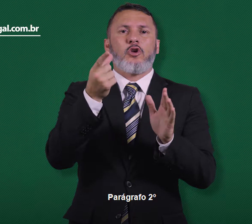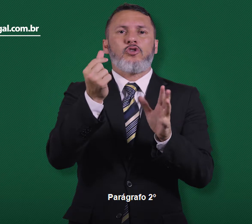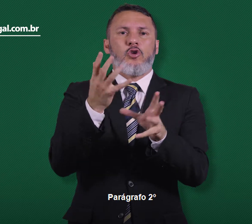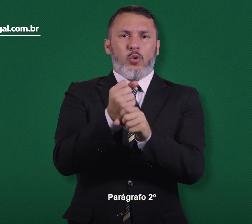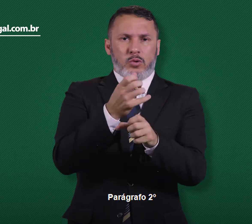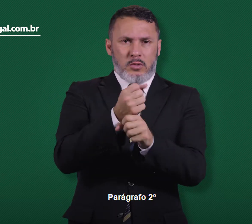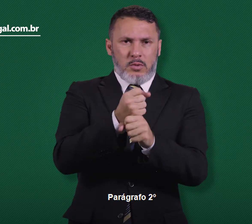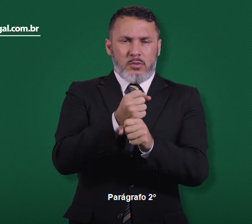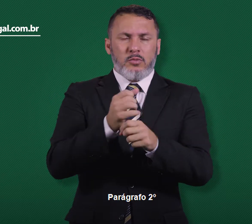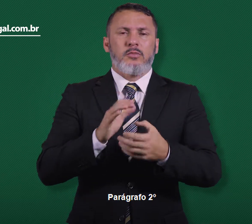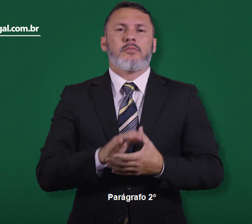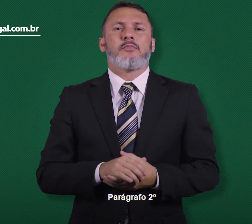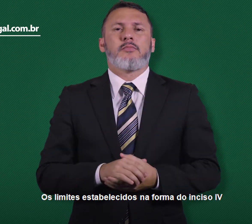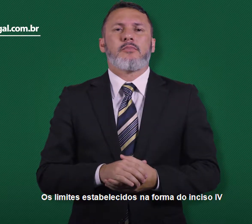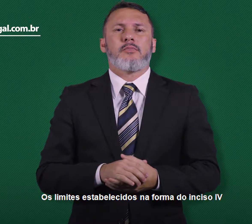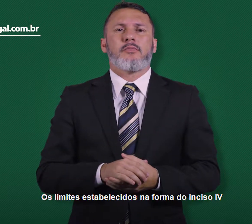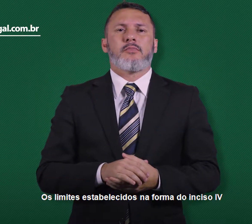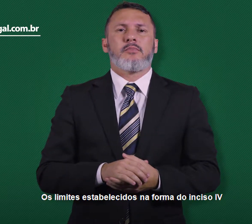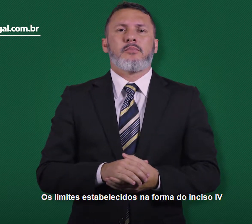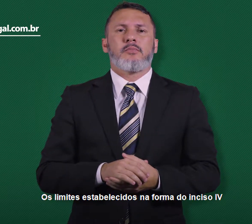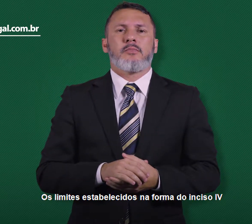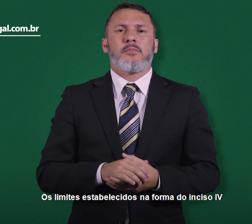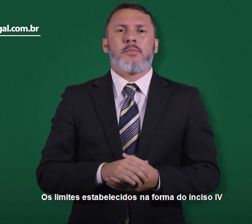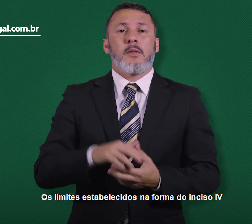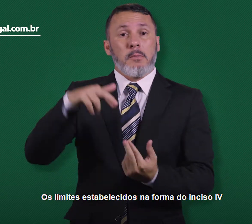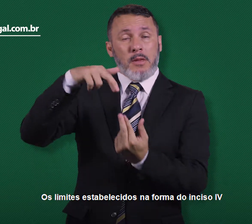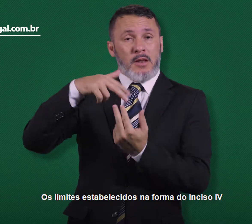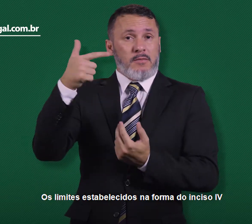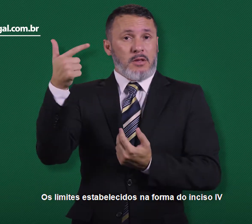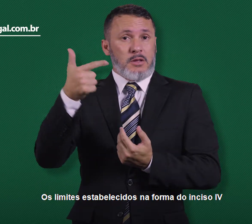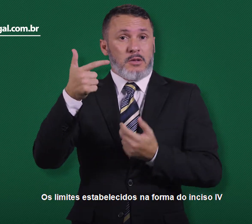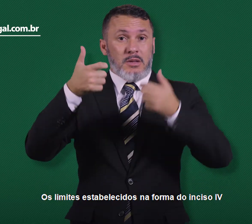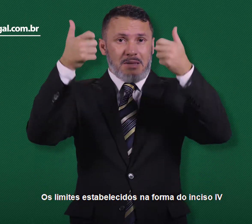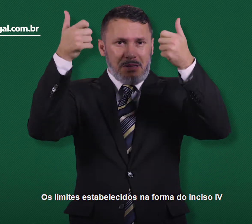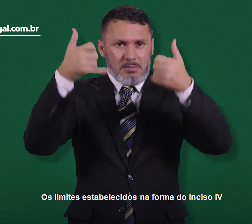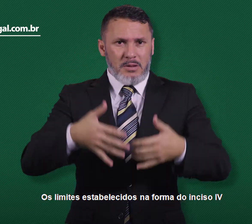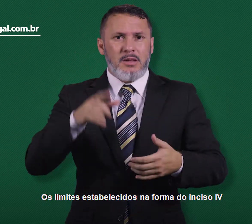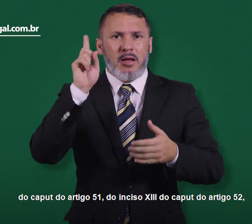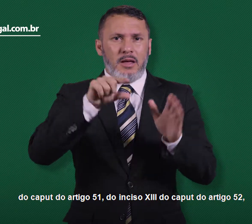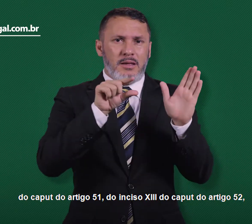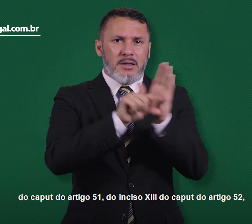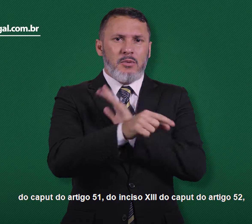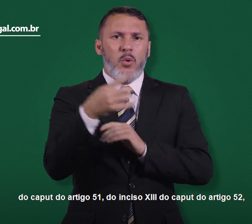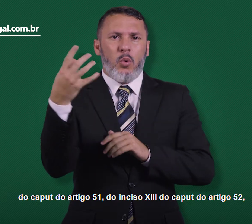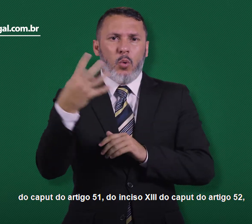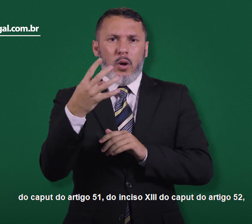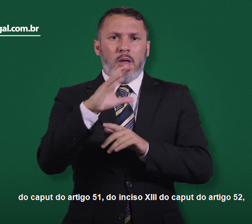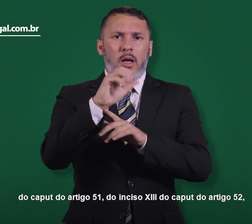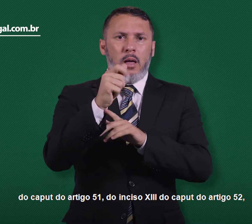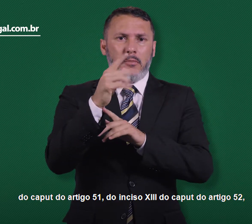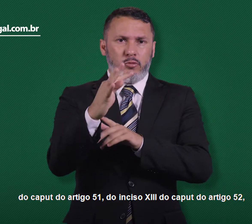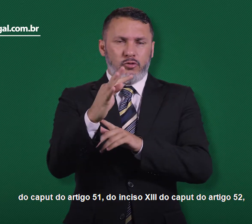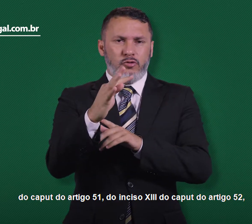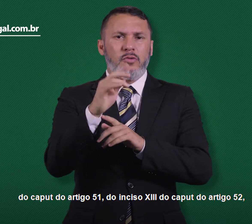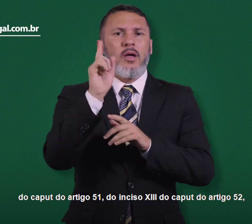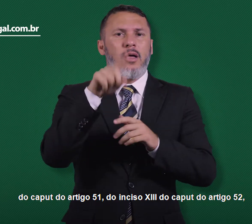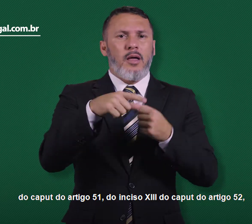Parágrafo 2º. Os limites estabelecidos na forma do inciso 4º, do caput do artigo 51, do